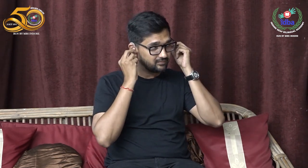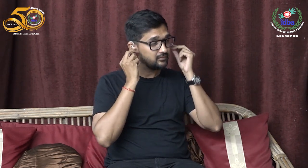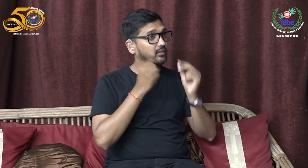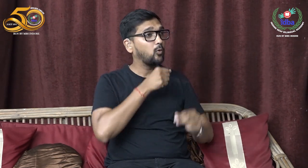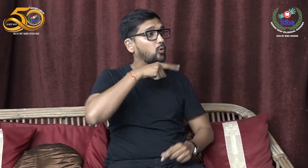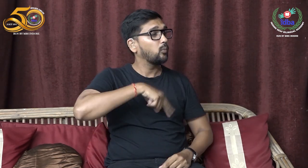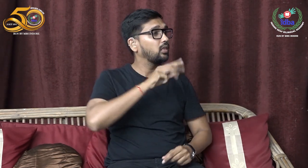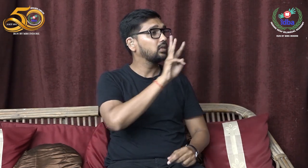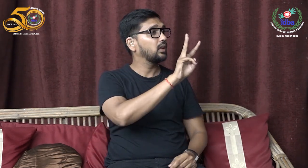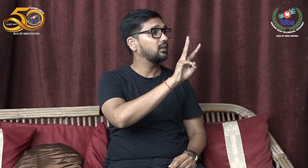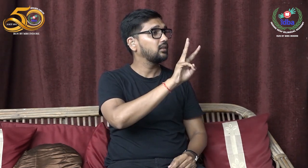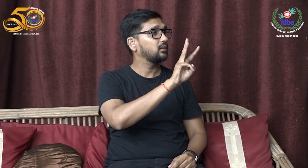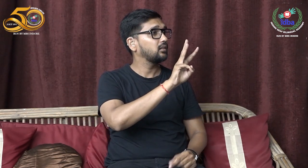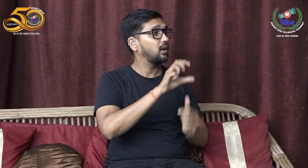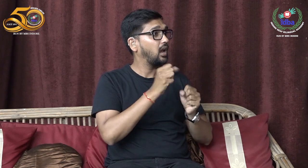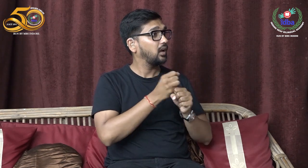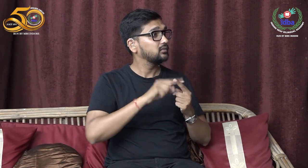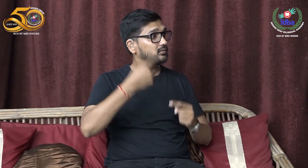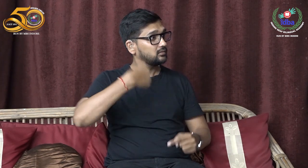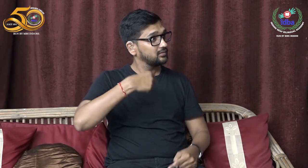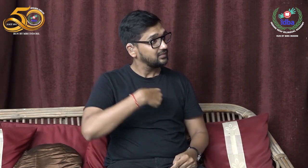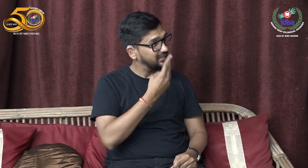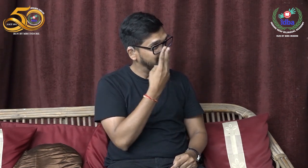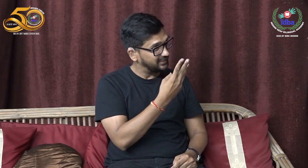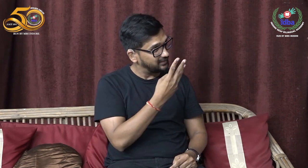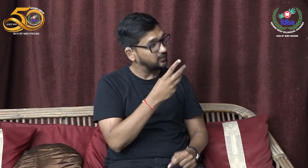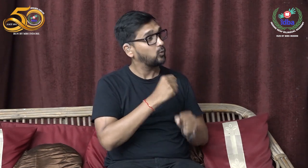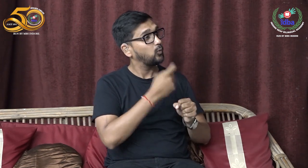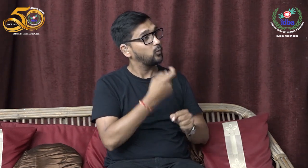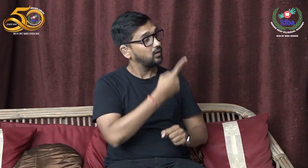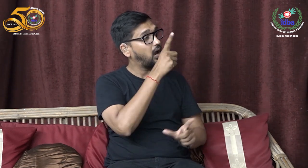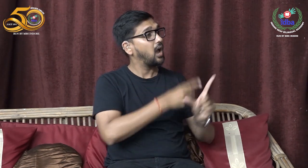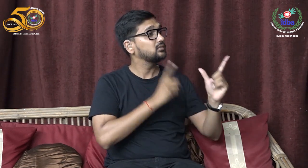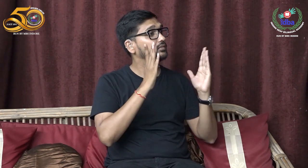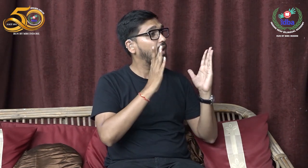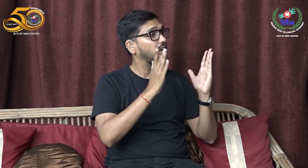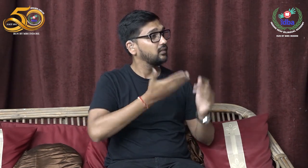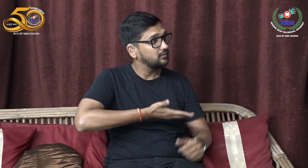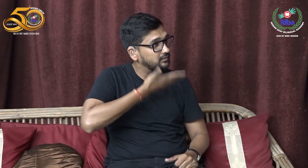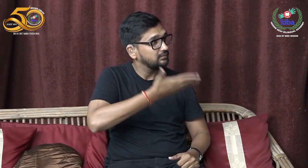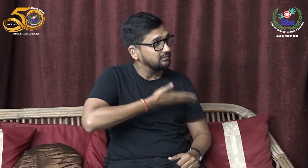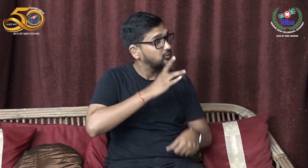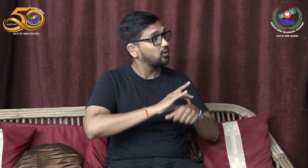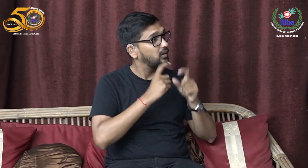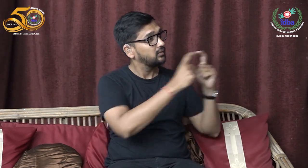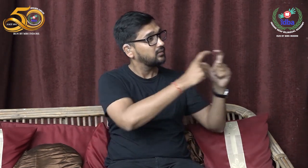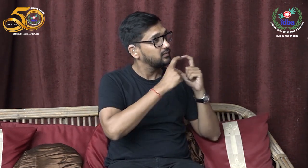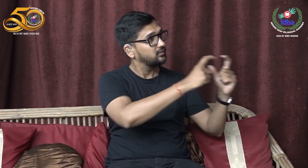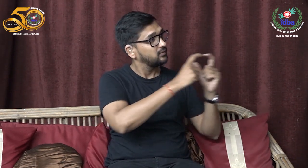जो हियरिंग एड होता है वो मैंने यूज़ किया। और 3 साल जब मैं था तो मैं तब लगाने लगा था कान की मशीन